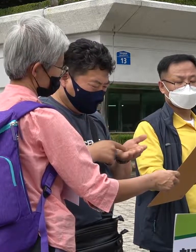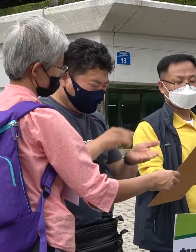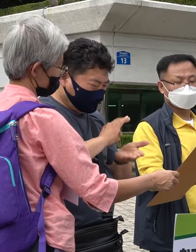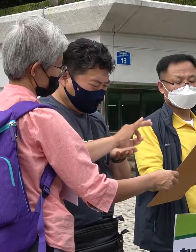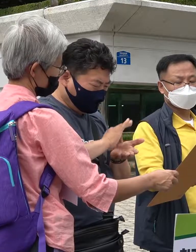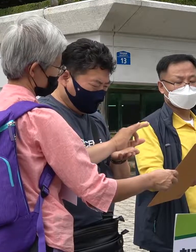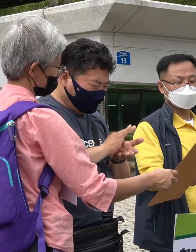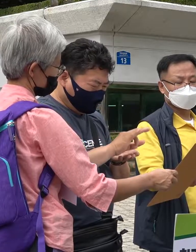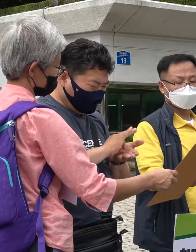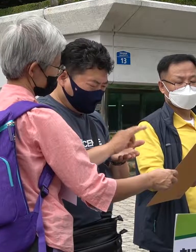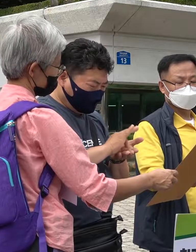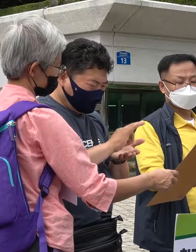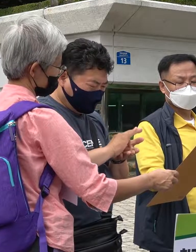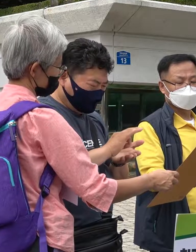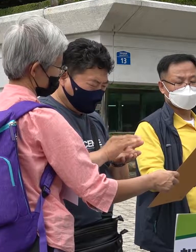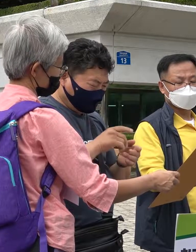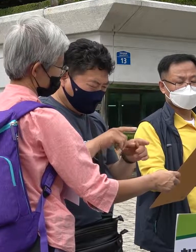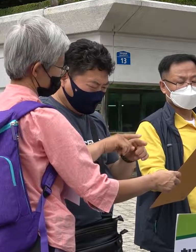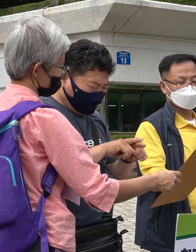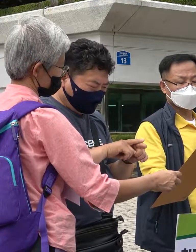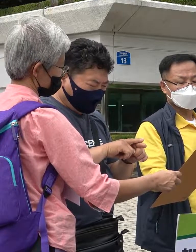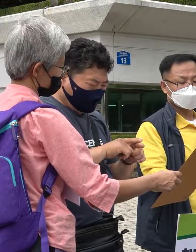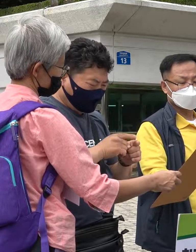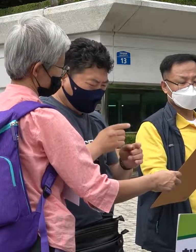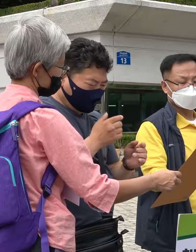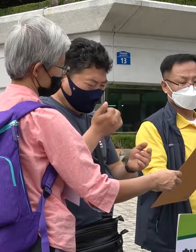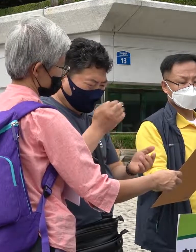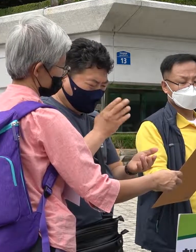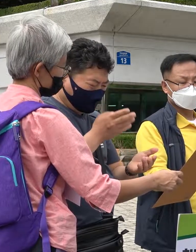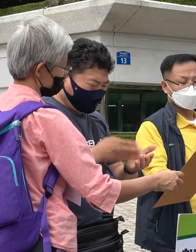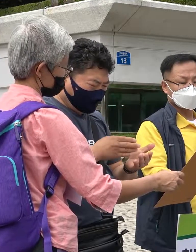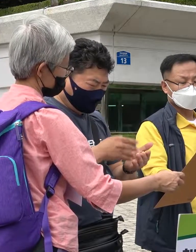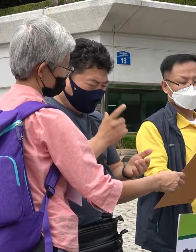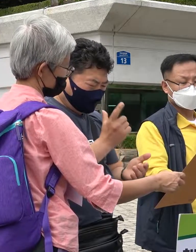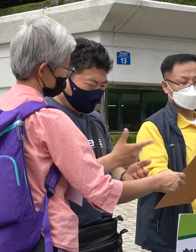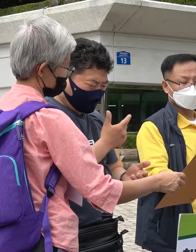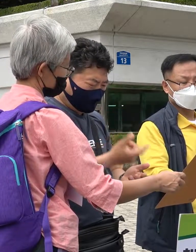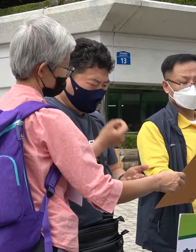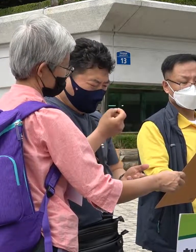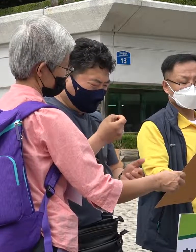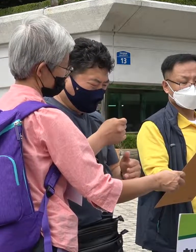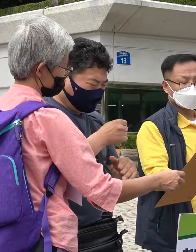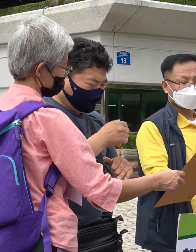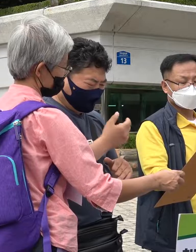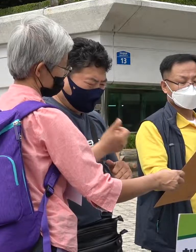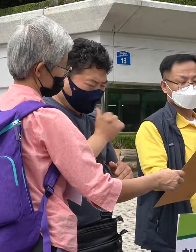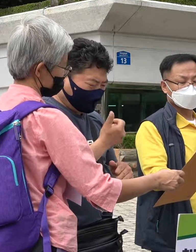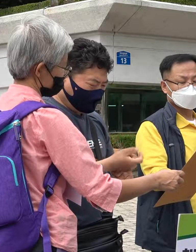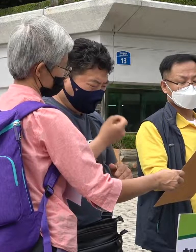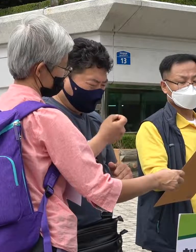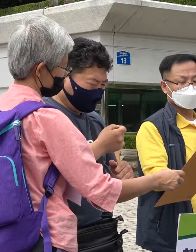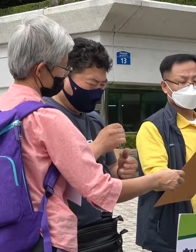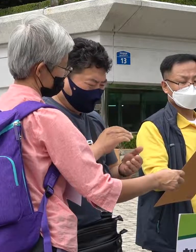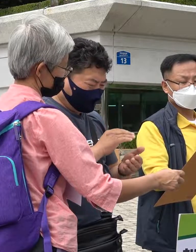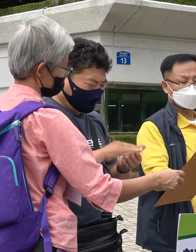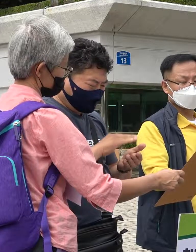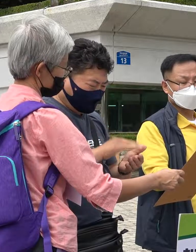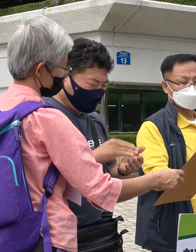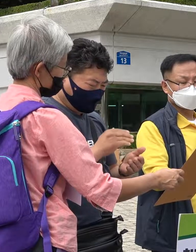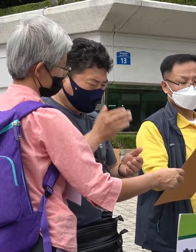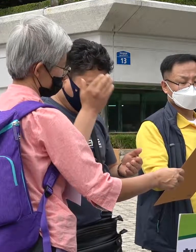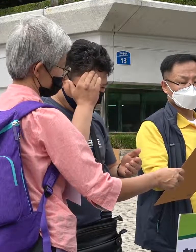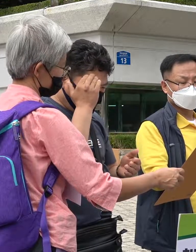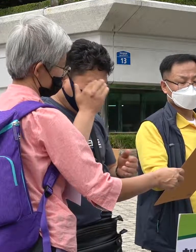위해서 저는 굉장히 반가웠고 KBS가 빨리 통역을 해야 된다고 생각합니다. 저희들도 대한민국